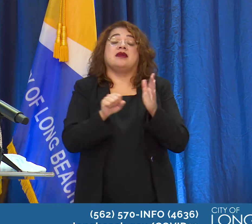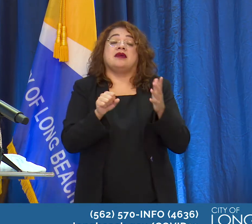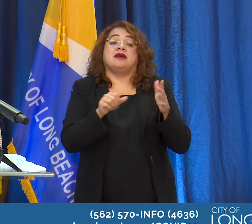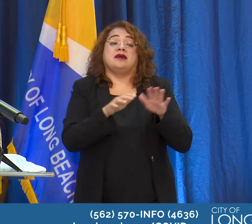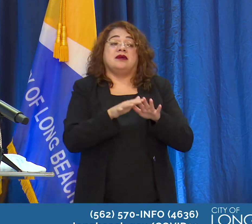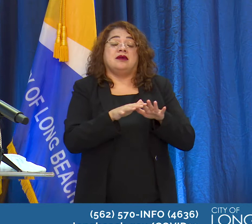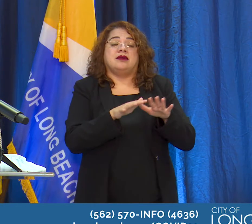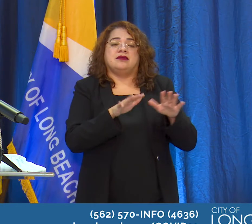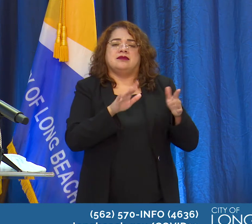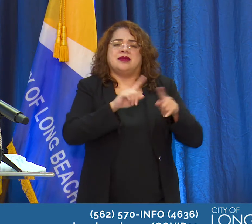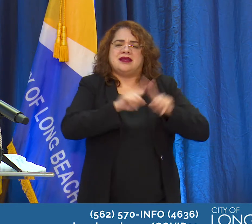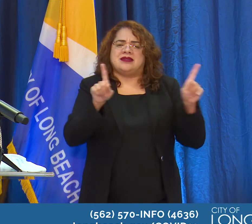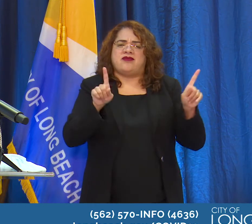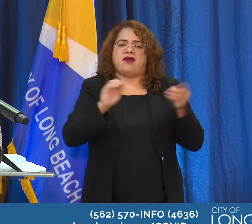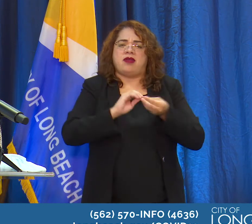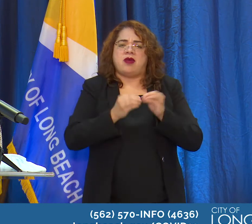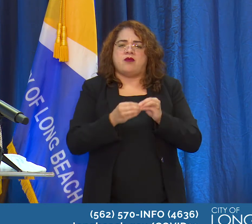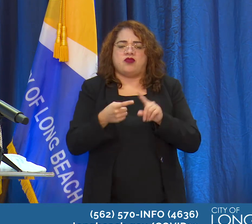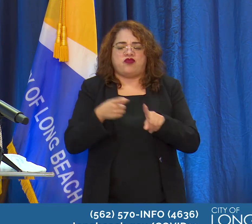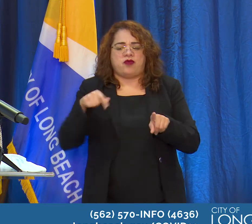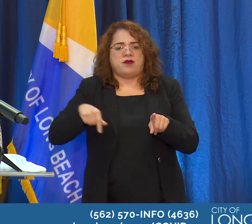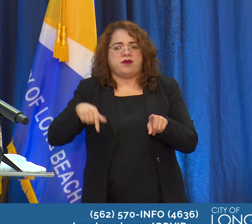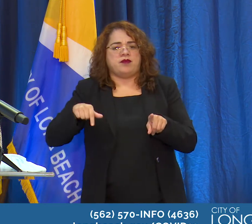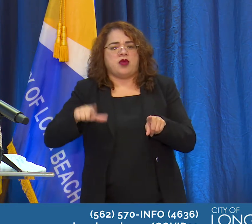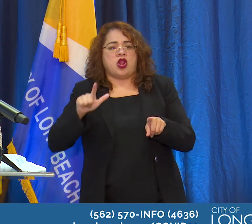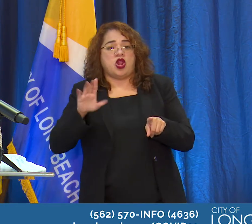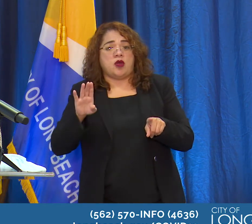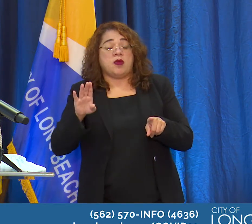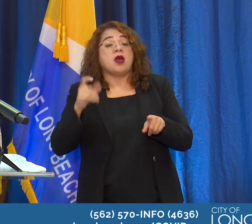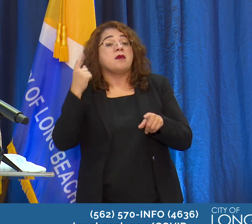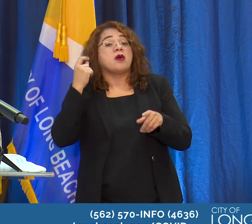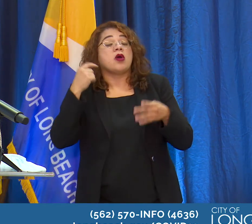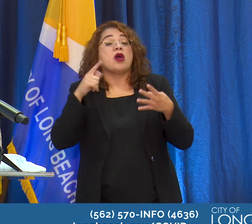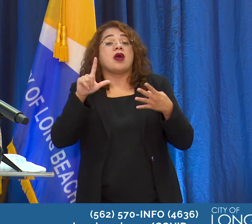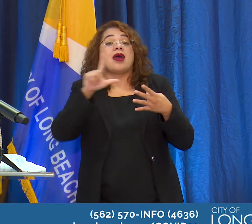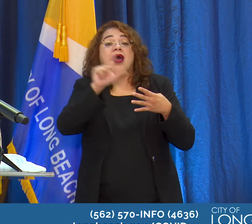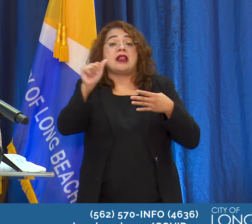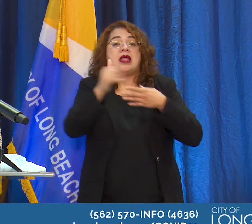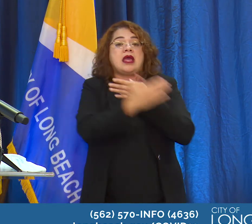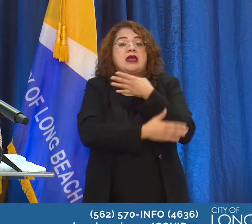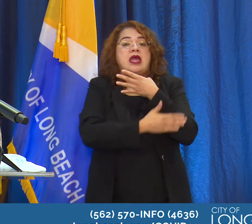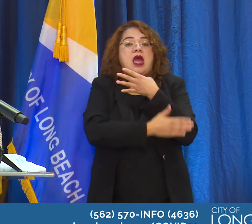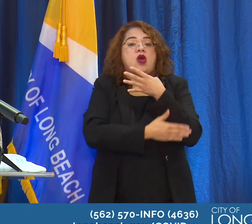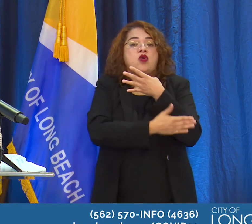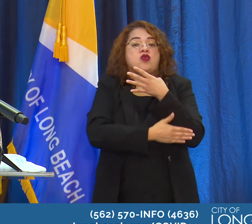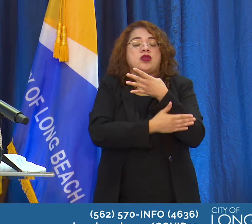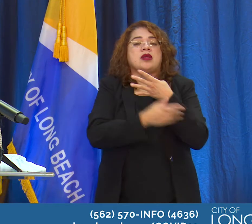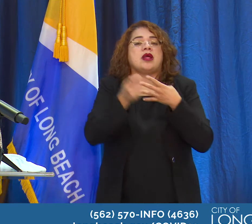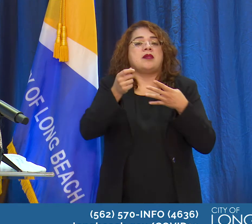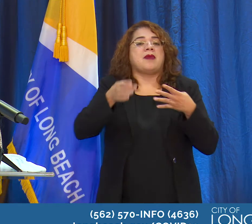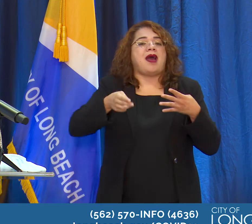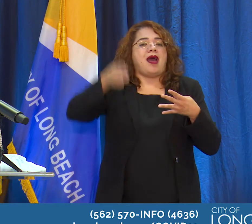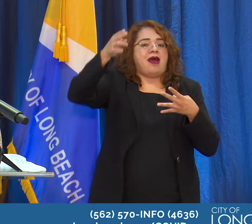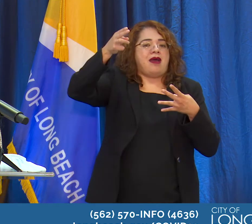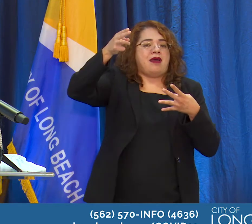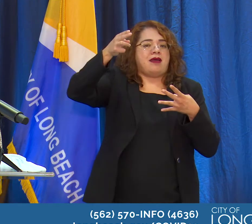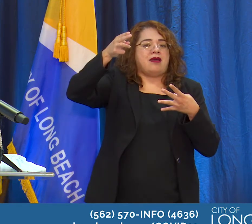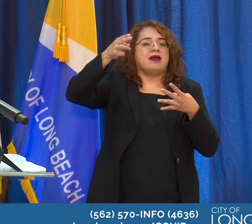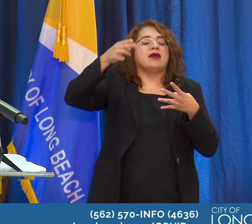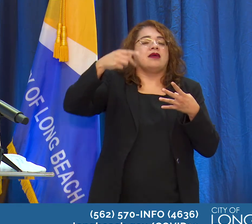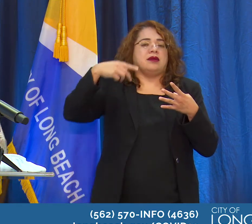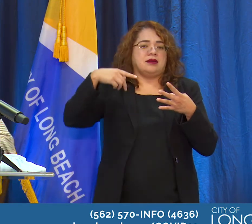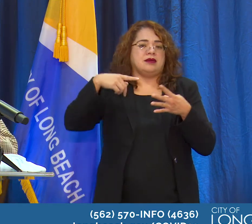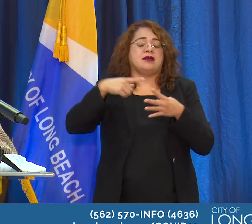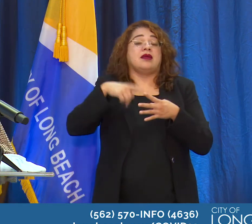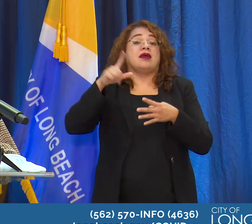el estado y aunque estamos mejor que el condado de Los Ángeles, estamos más altos